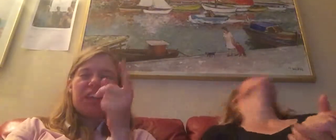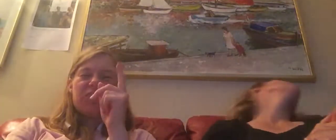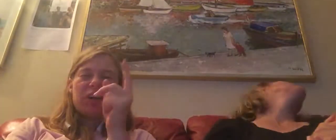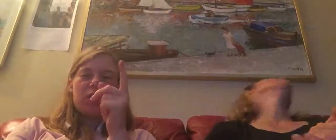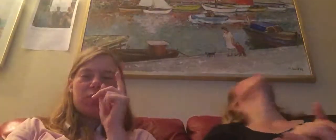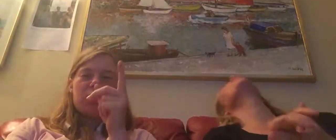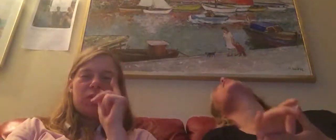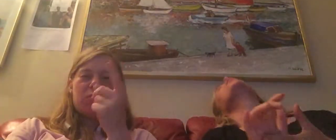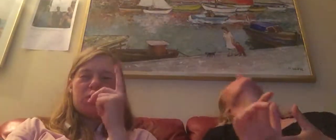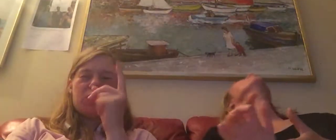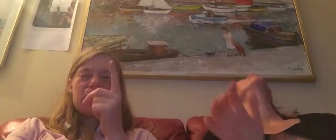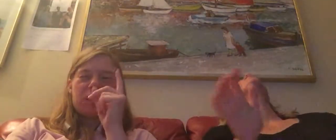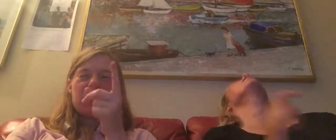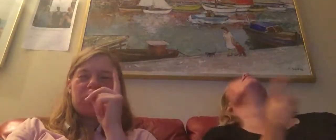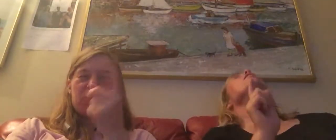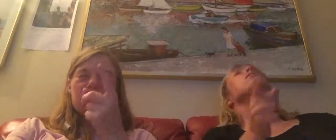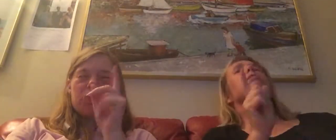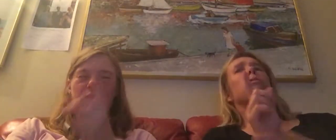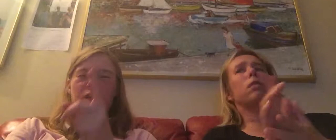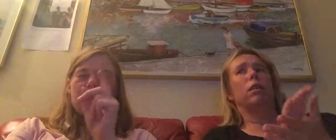Jag må leva ut i hundrade år.